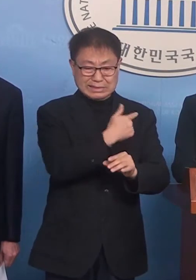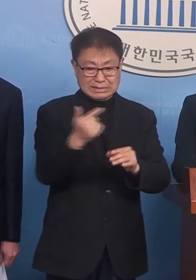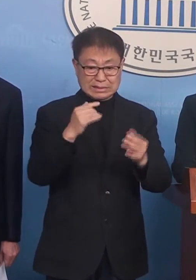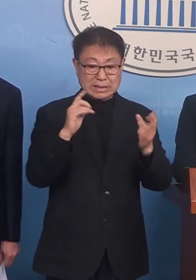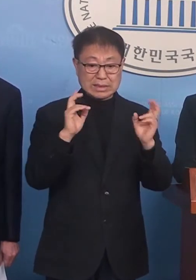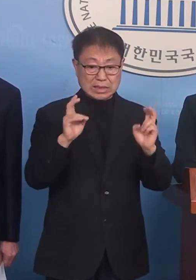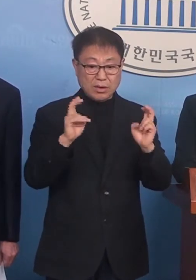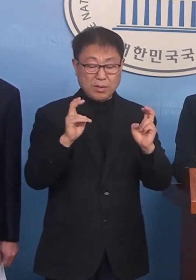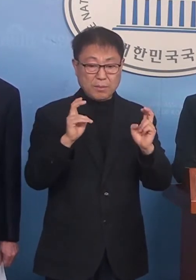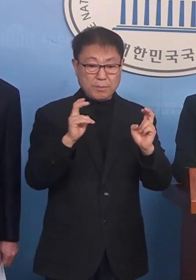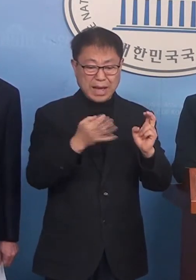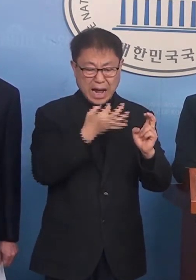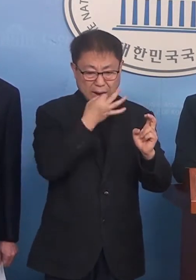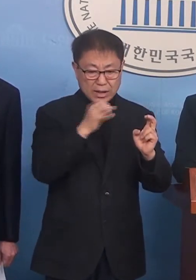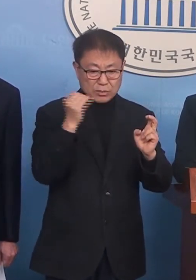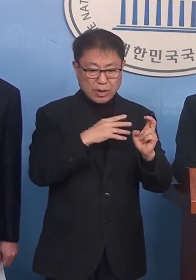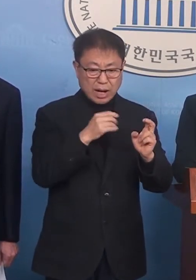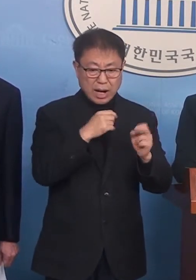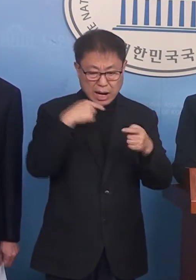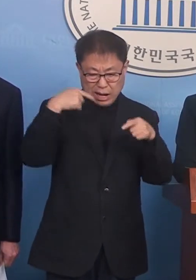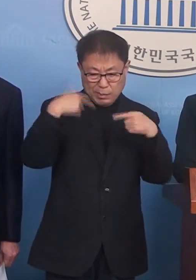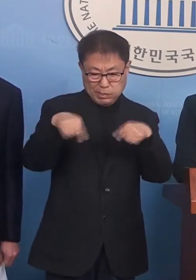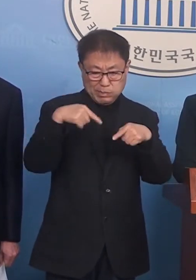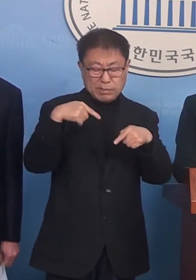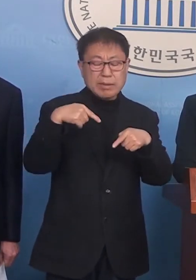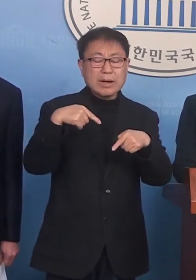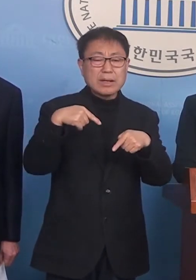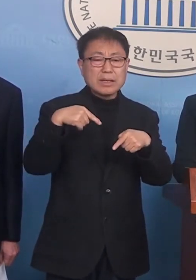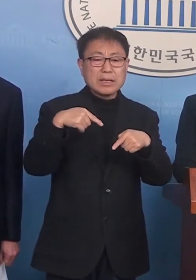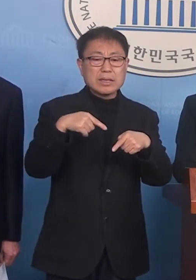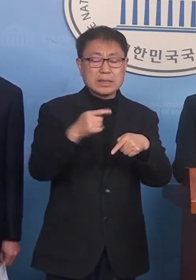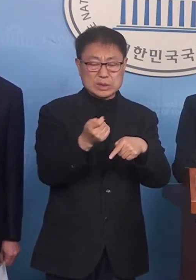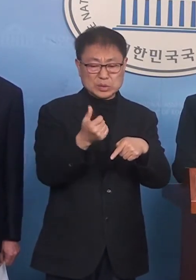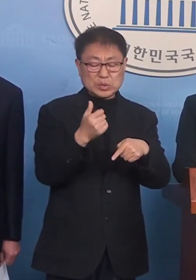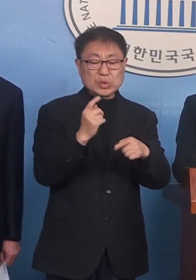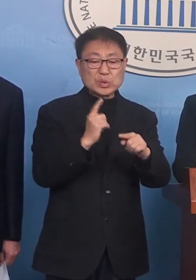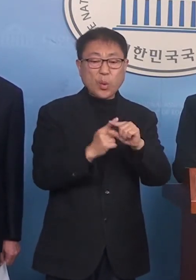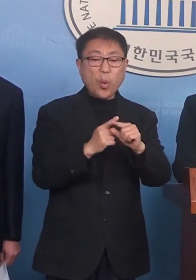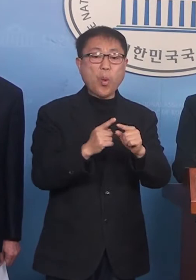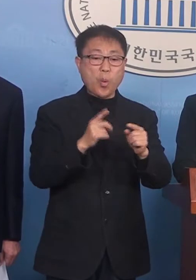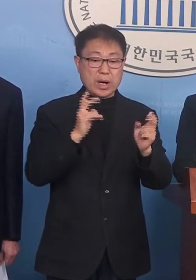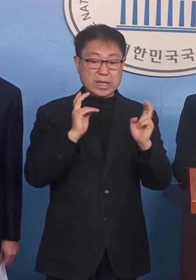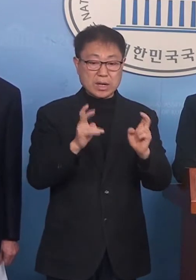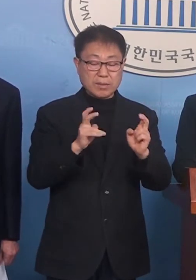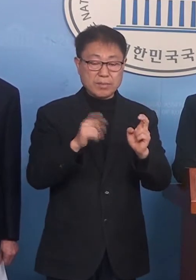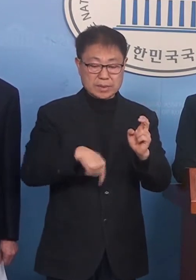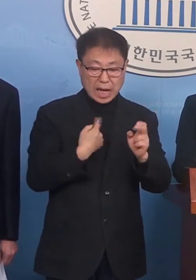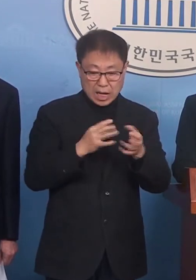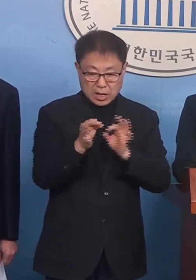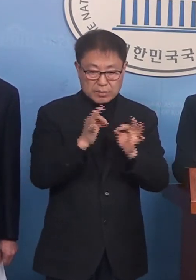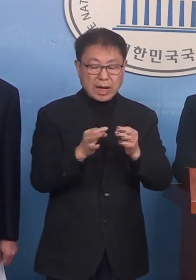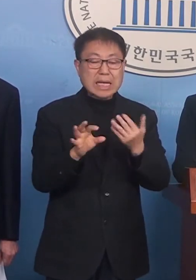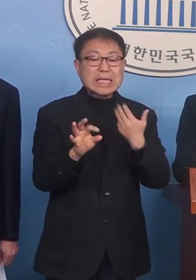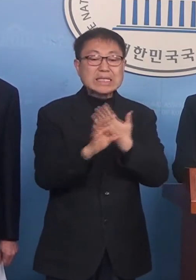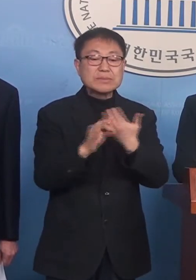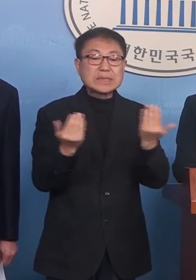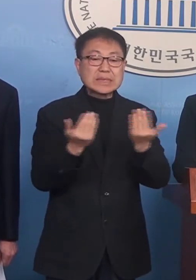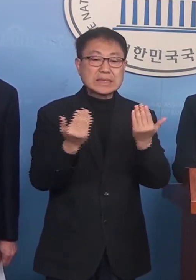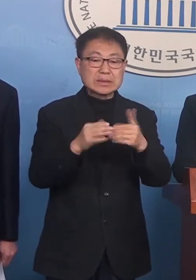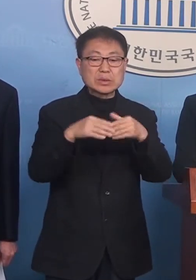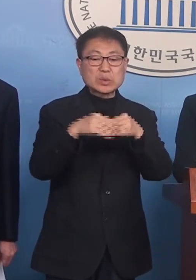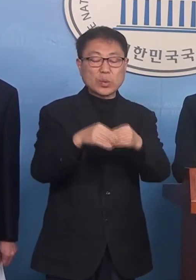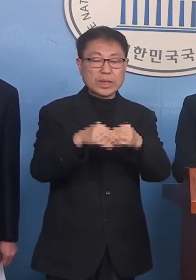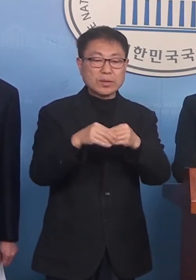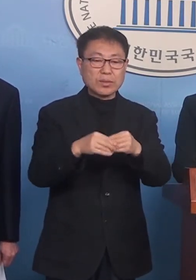탐욕과 파도국 갑질, 직장 갑질로 고통받는 중소기업, 소상공인, 자영업자, 비정규직 노동자들의 손을